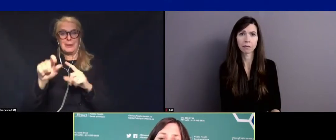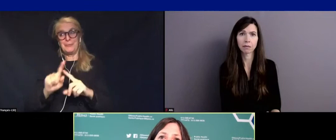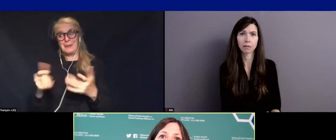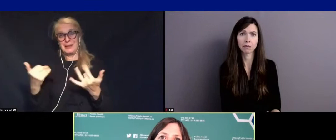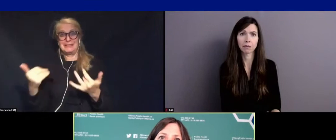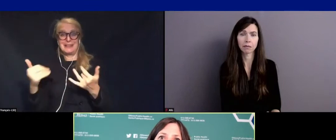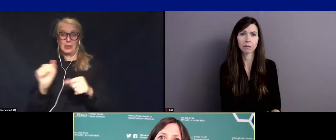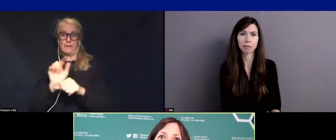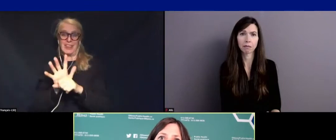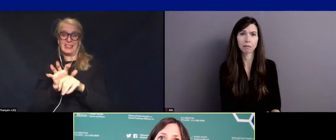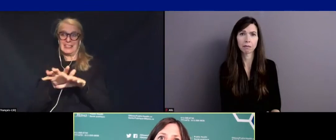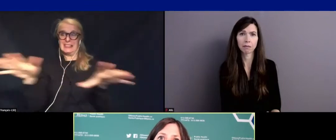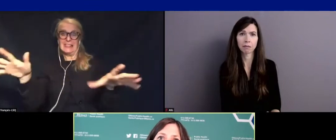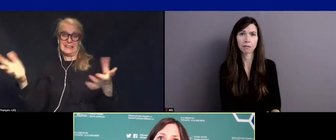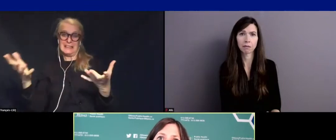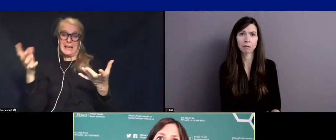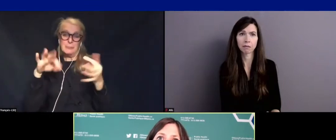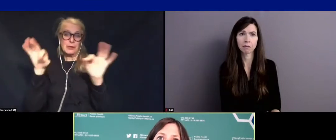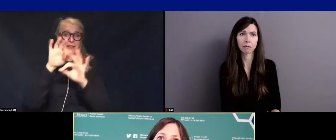faut changer notre pratique.